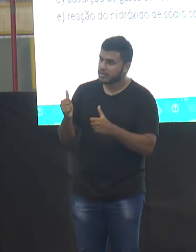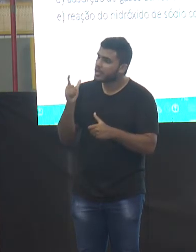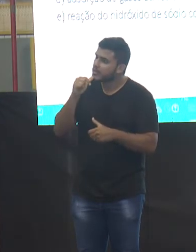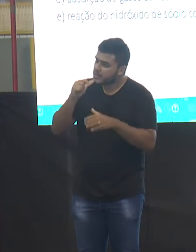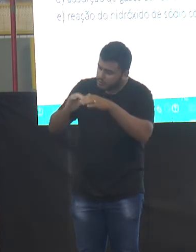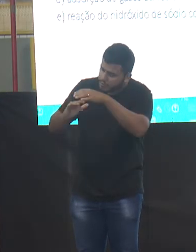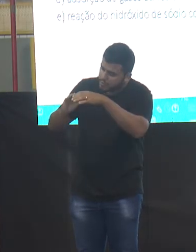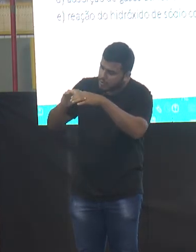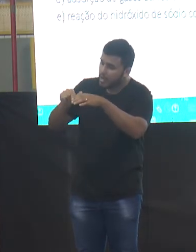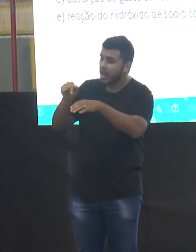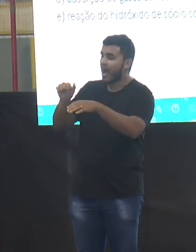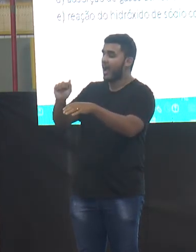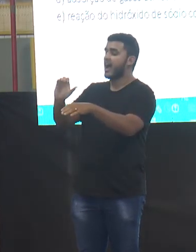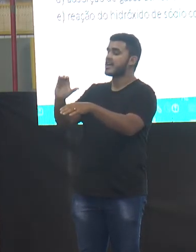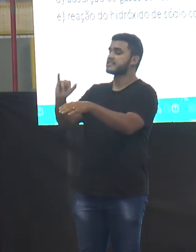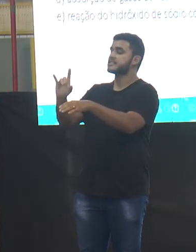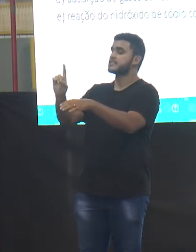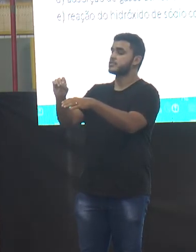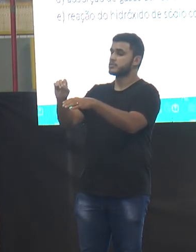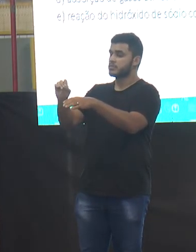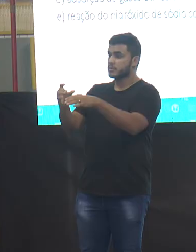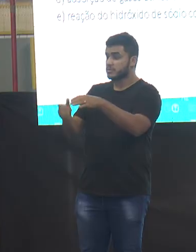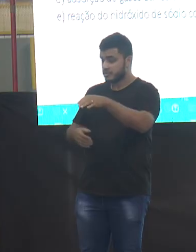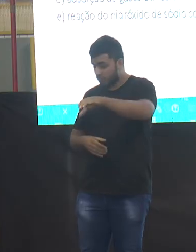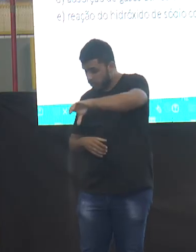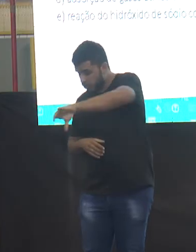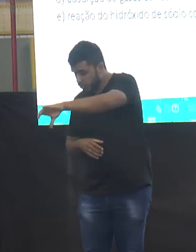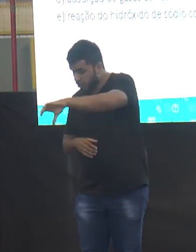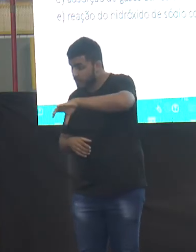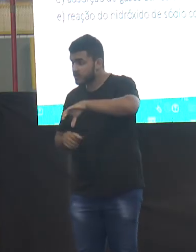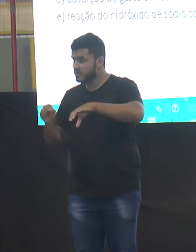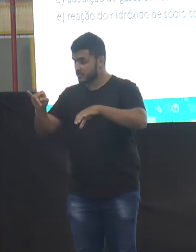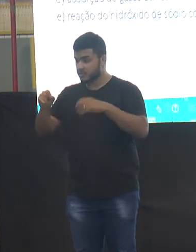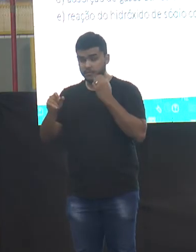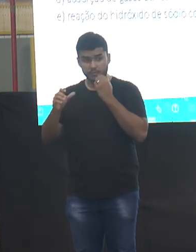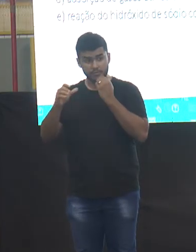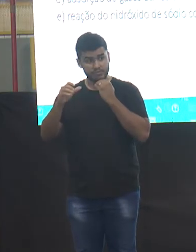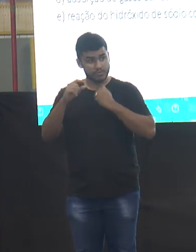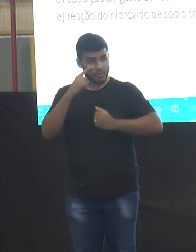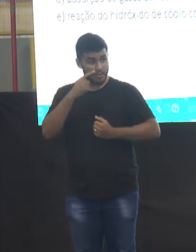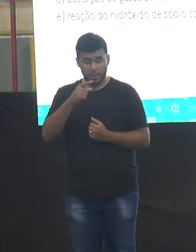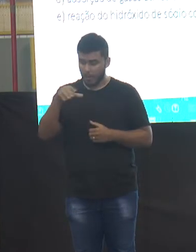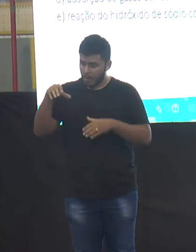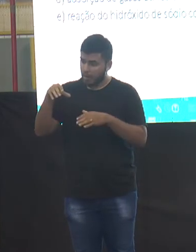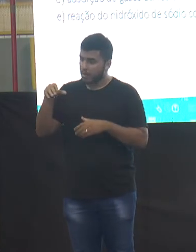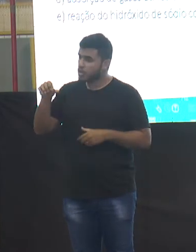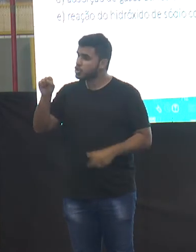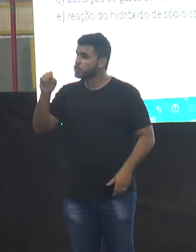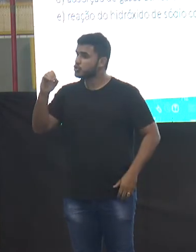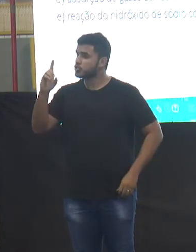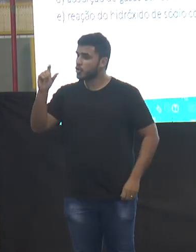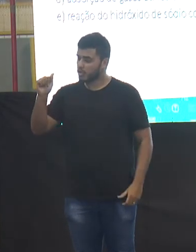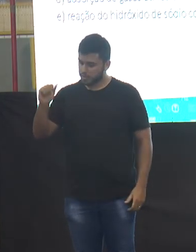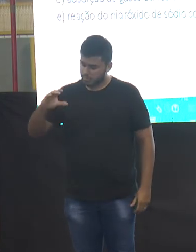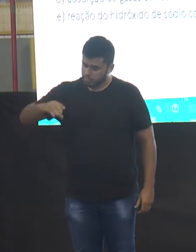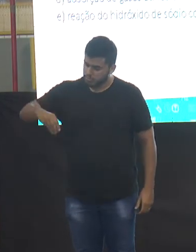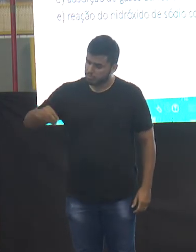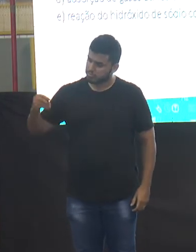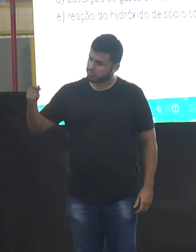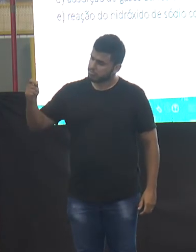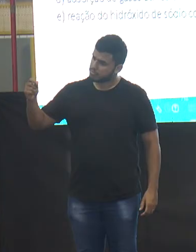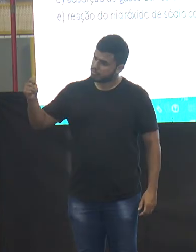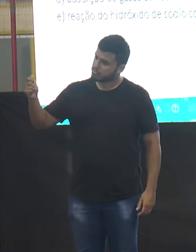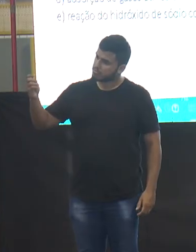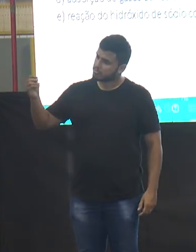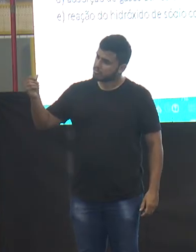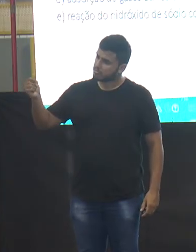corrosão. Eu não sei se alguém aqui já pegou na soda cáustica. Se você pegar e ficar segurando a soda